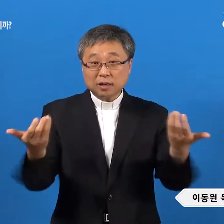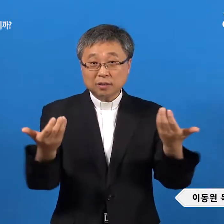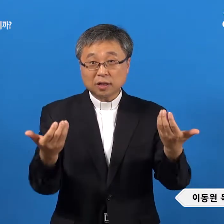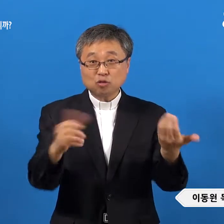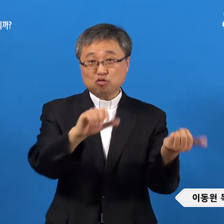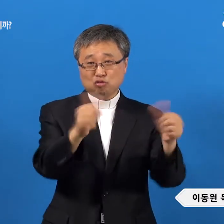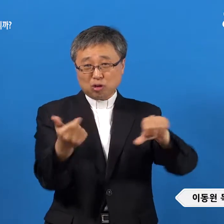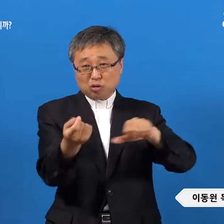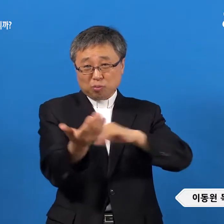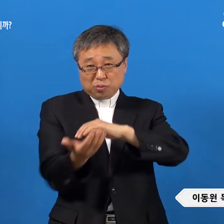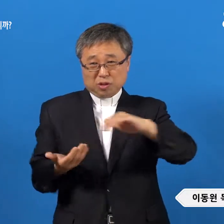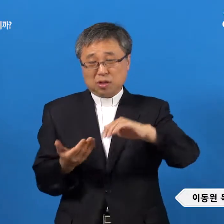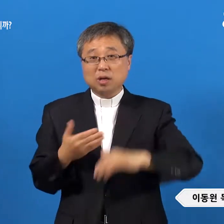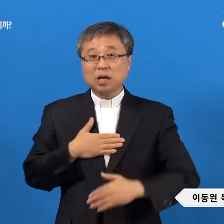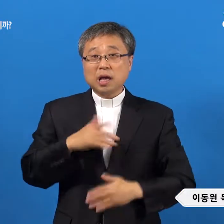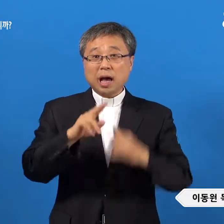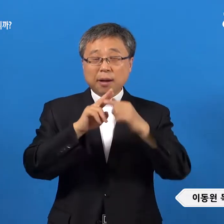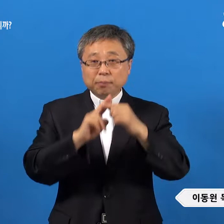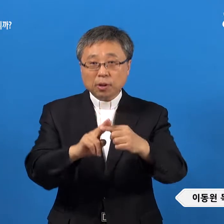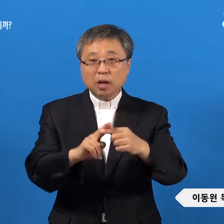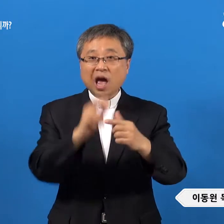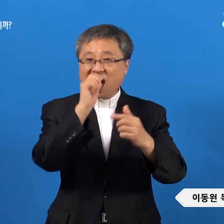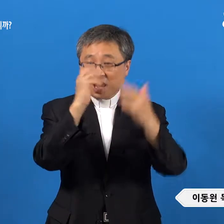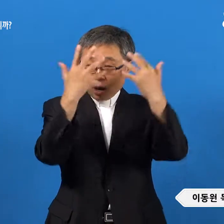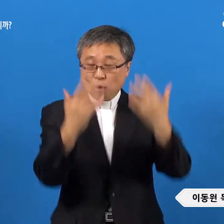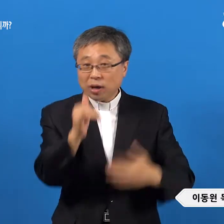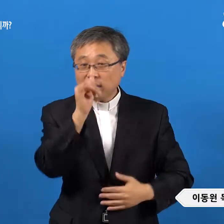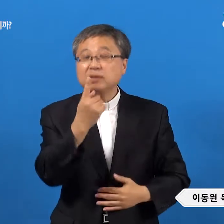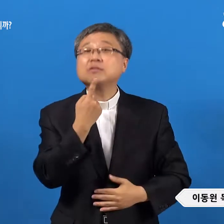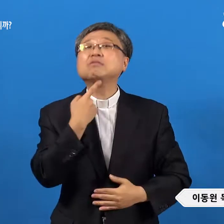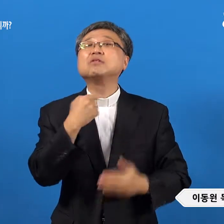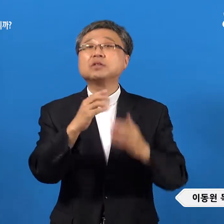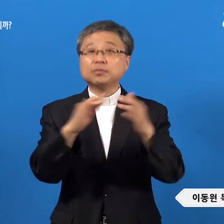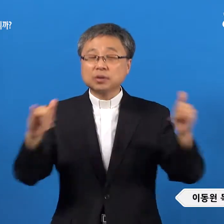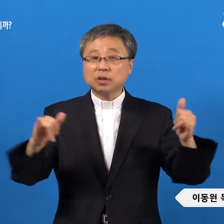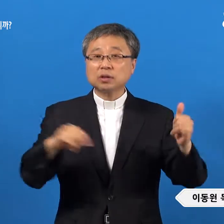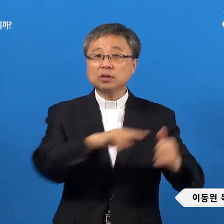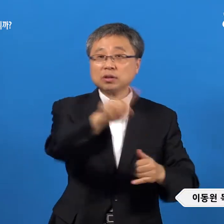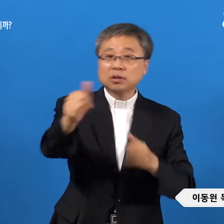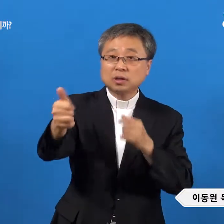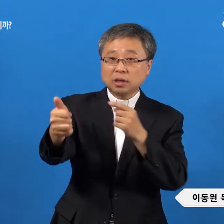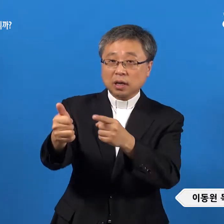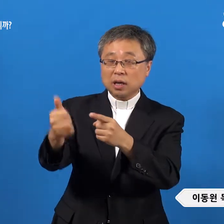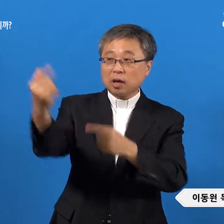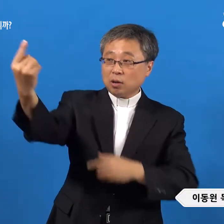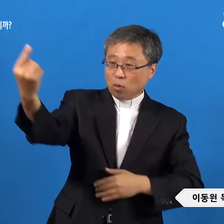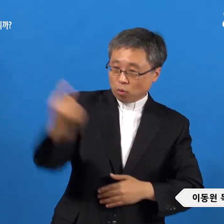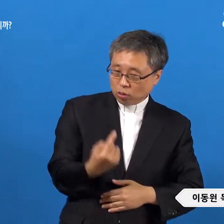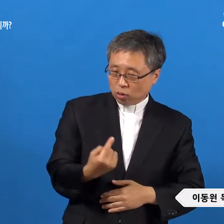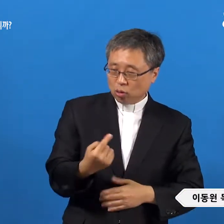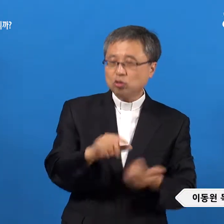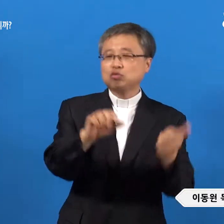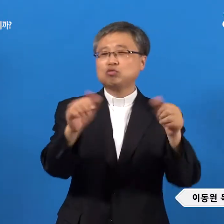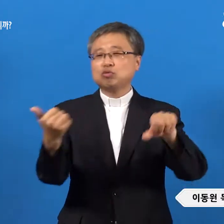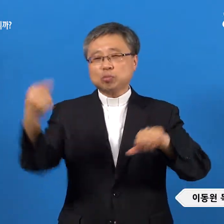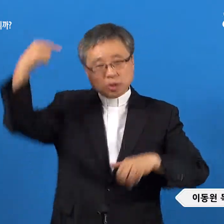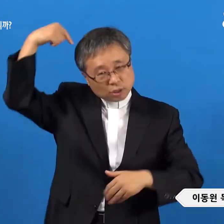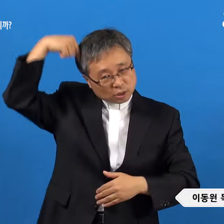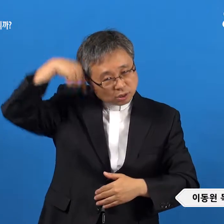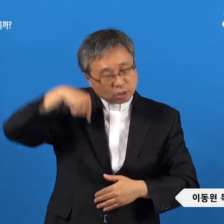죽기 직전에 같이 그 감방에 있던 사람들은 그들에게 다가오는 죽음을 거의 예감하고 있었습니다.